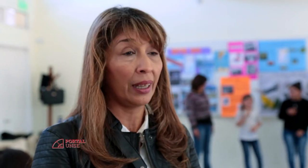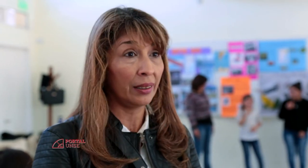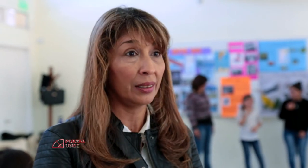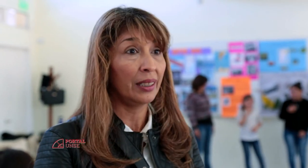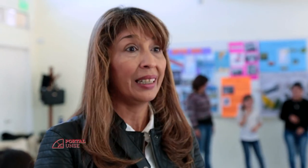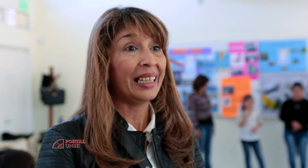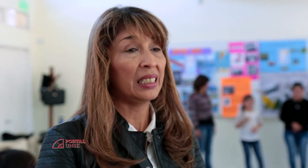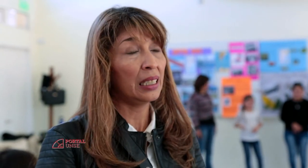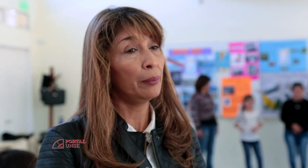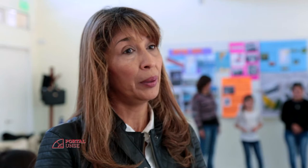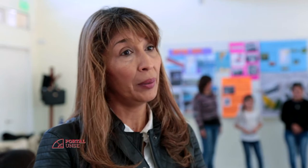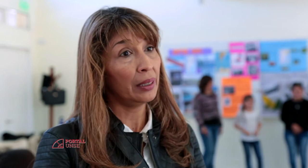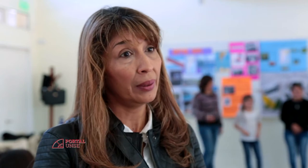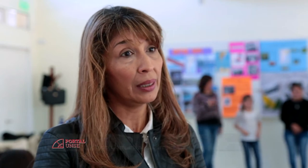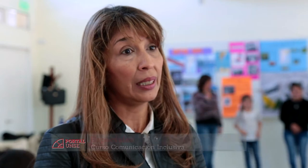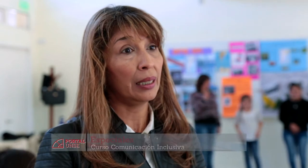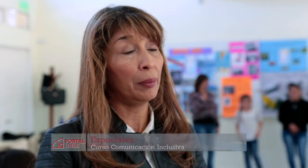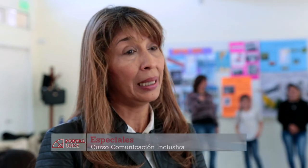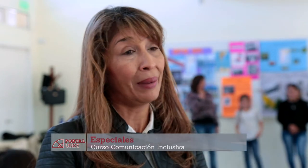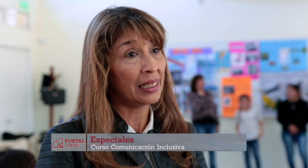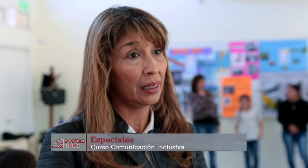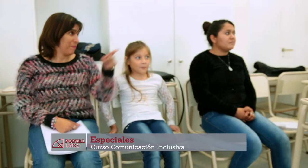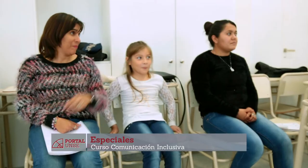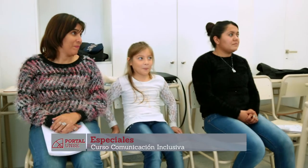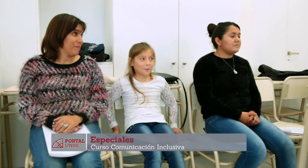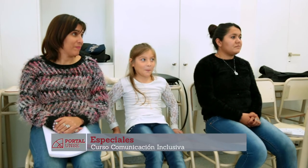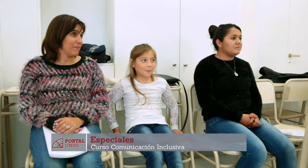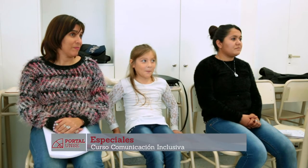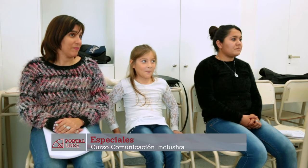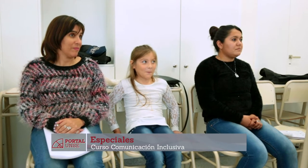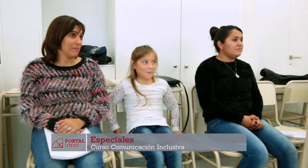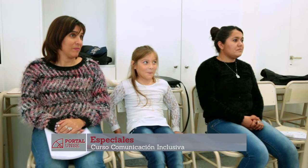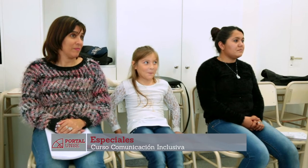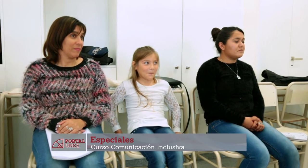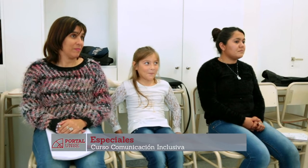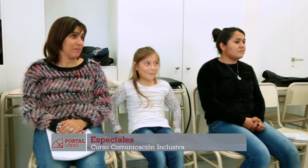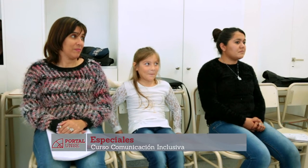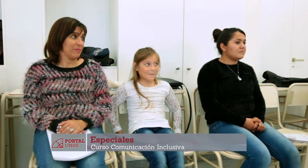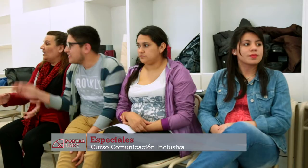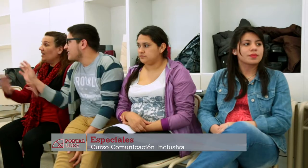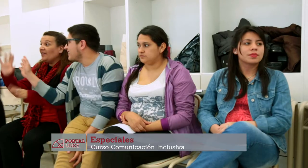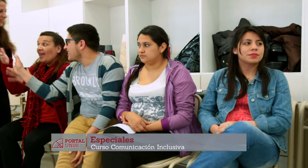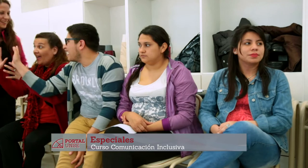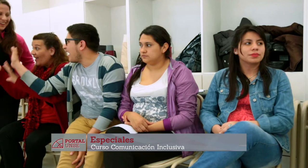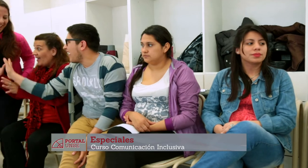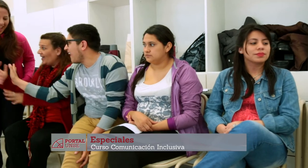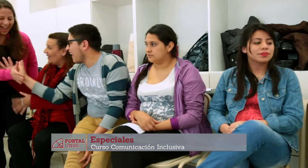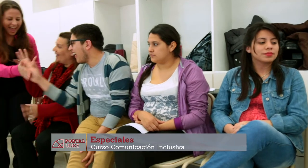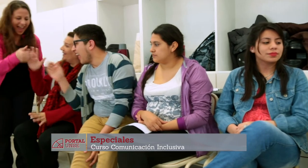edades, que es el primer nivel, que es la base. Nosotros lo hacemos en 2 cuatrimestres, que van a ser 8 meses, y lo